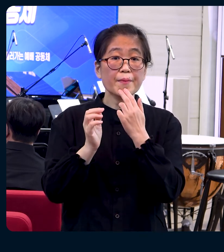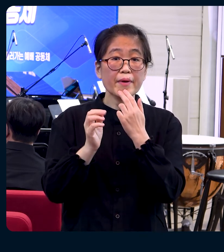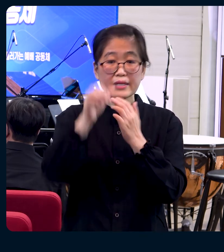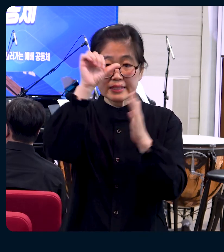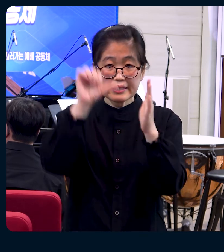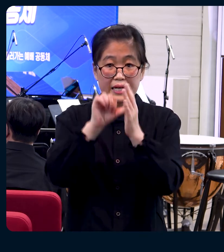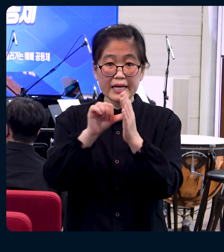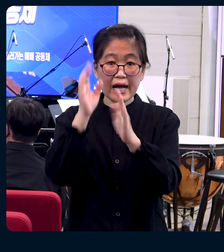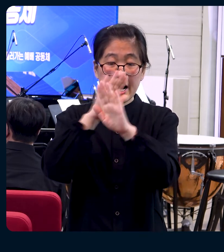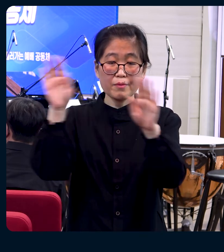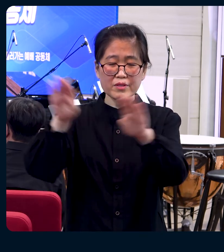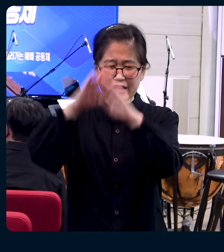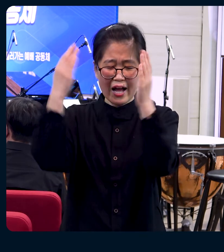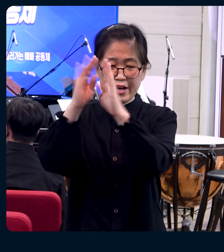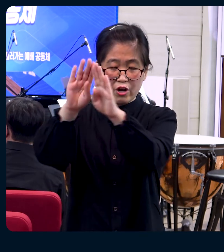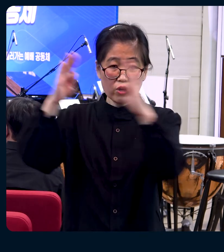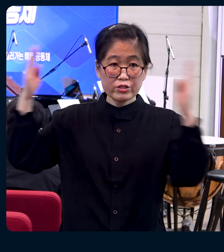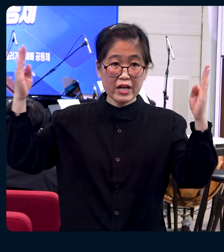하늘문을 다 열었다.